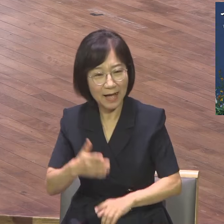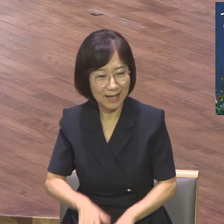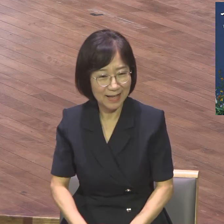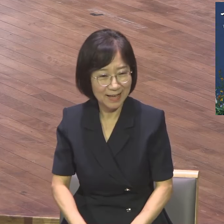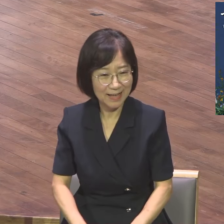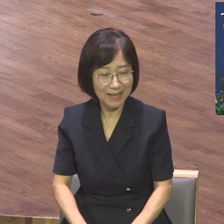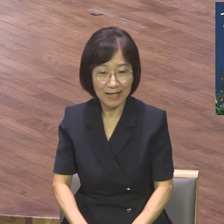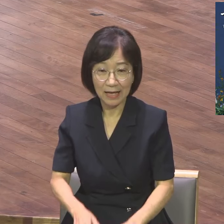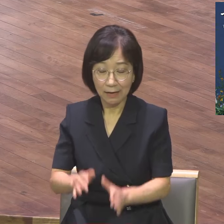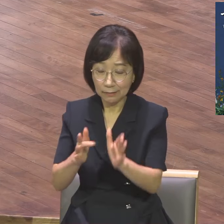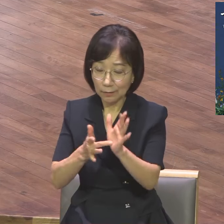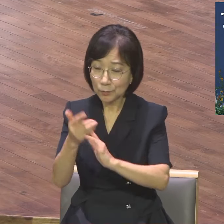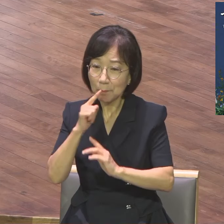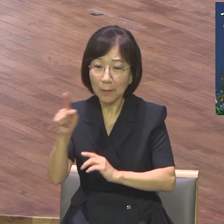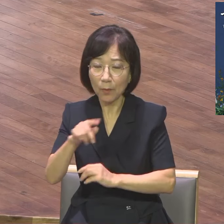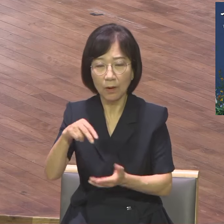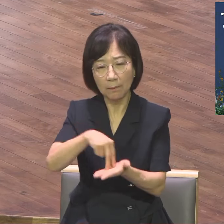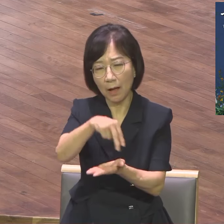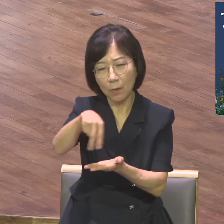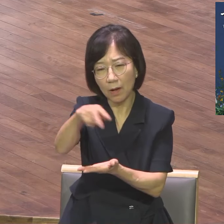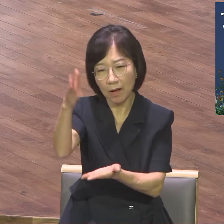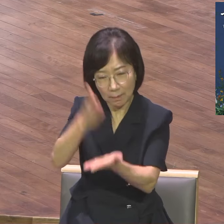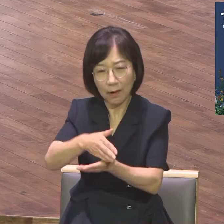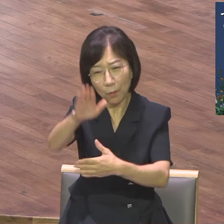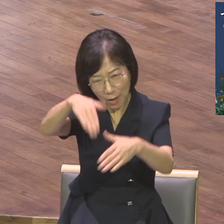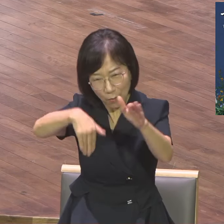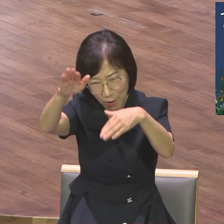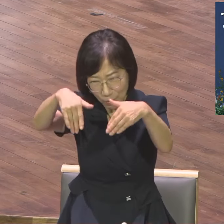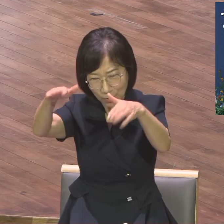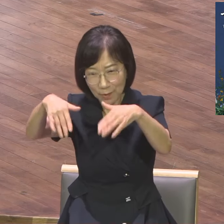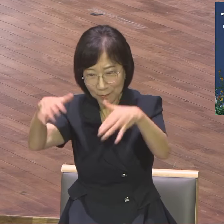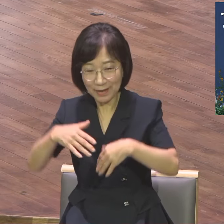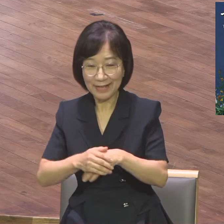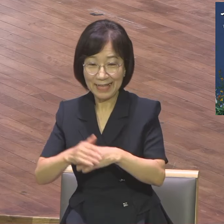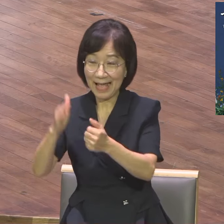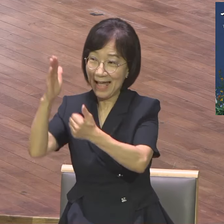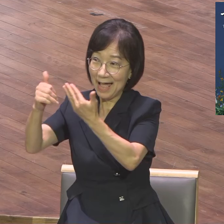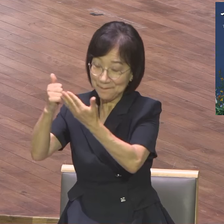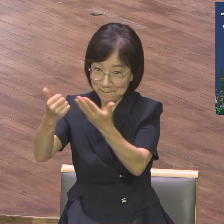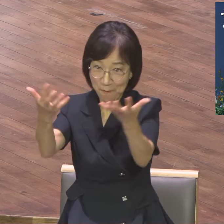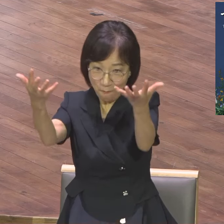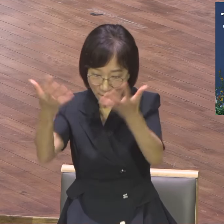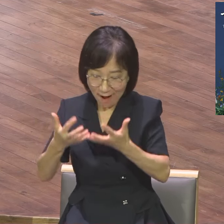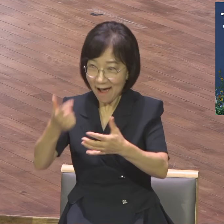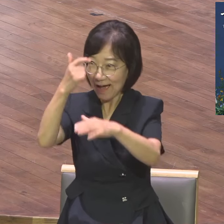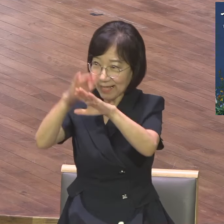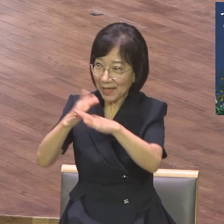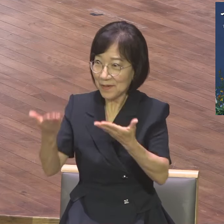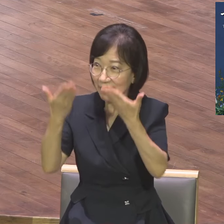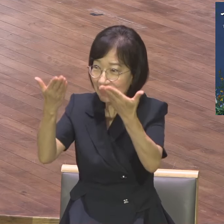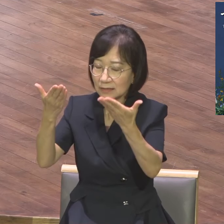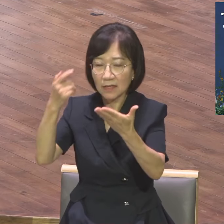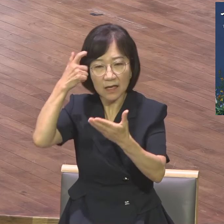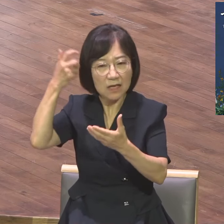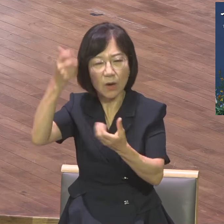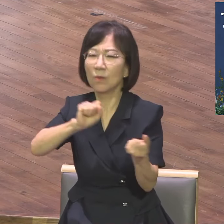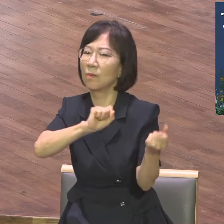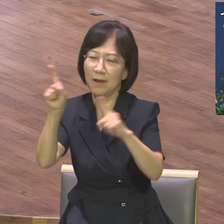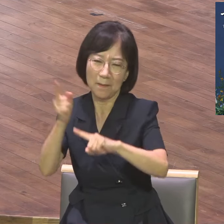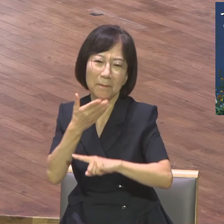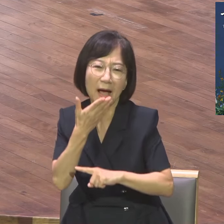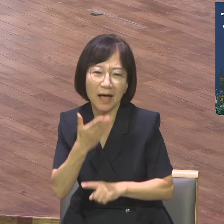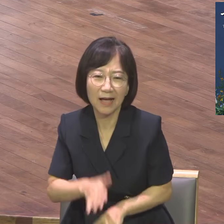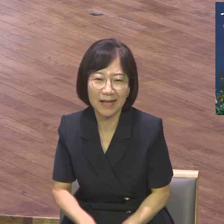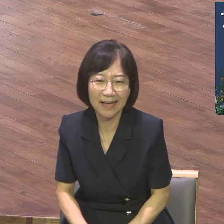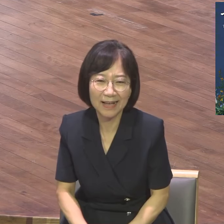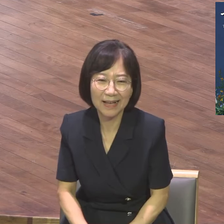오라 오라 방황치 말고 오라. 하나님 앞에 나와 예배하는 순간에 그 영혼 살아나게 되죠. 그게